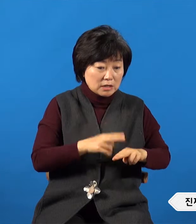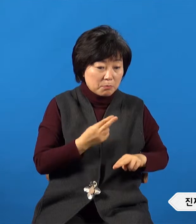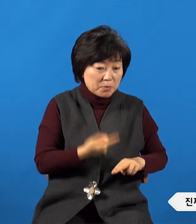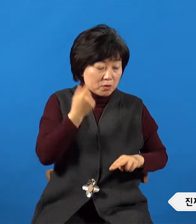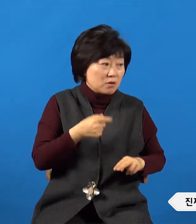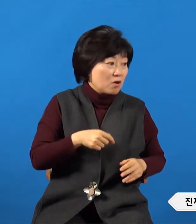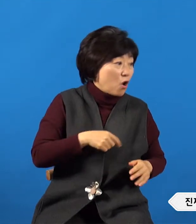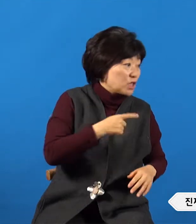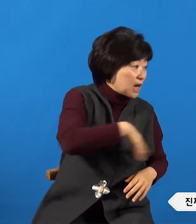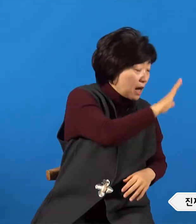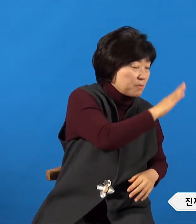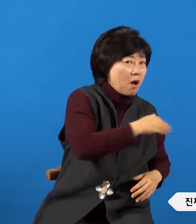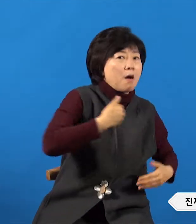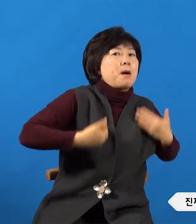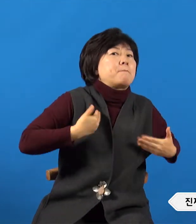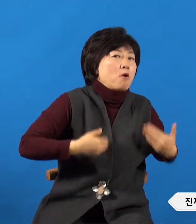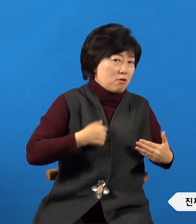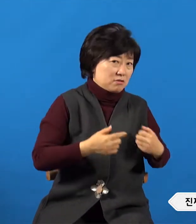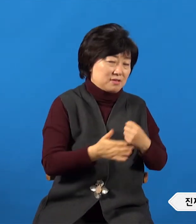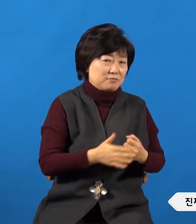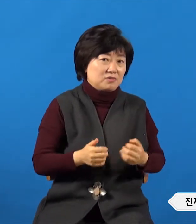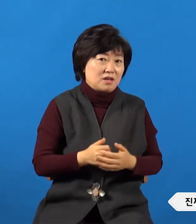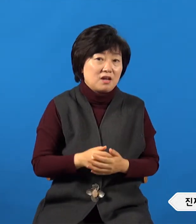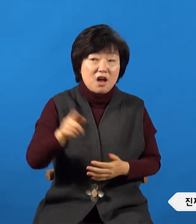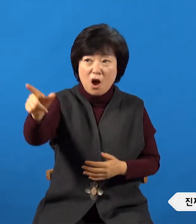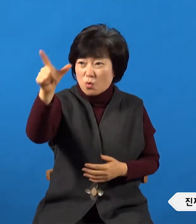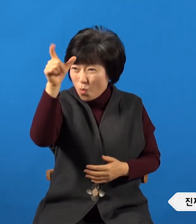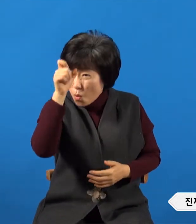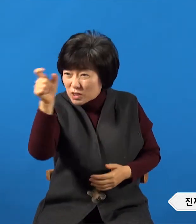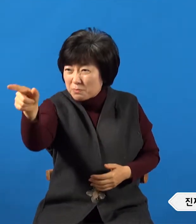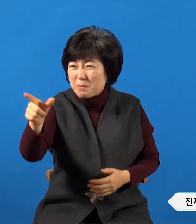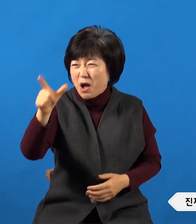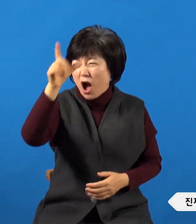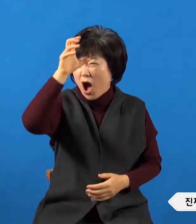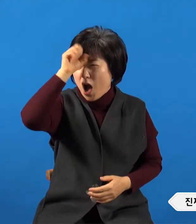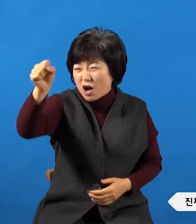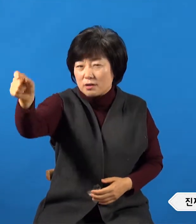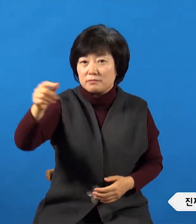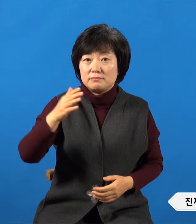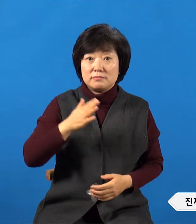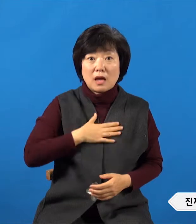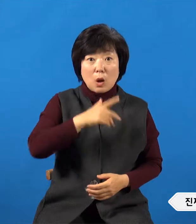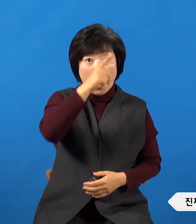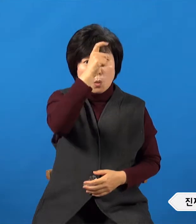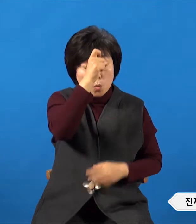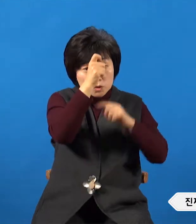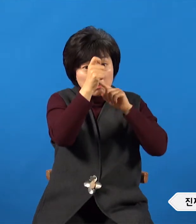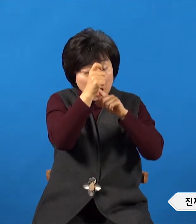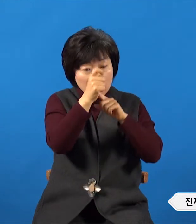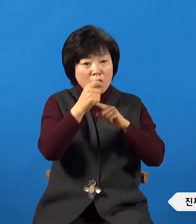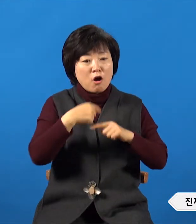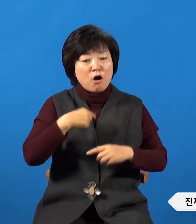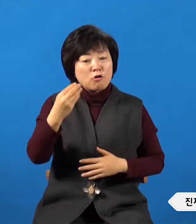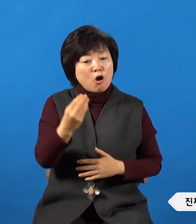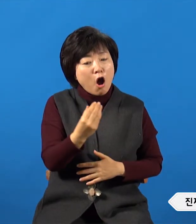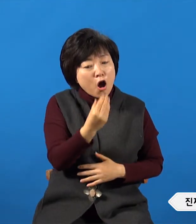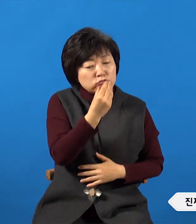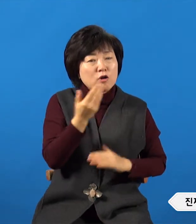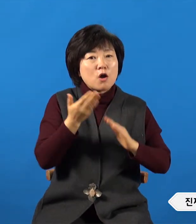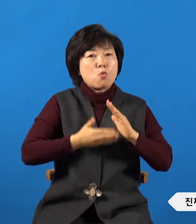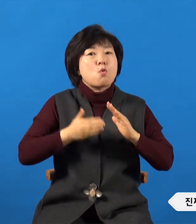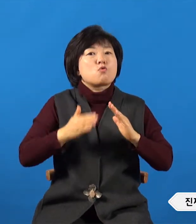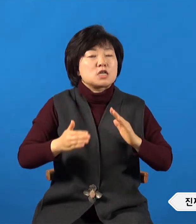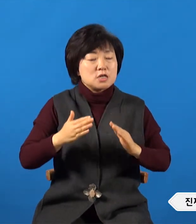바쁜 겁니다. 남이 고집을 내면, 화를 내면 고집불통이고 내가 화를 내면 그것은